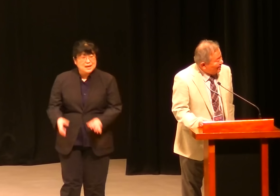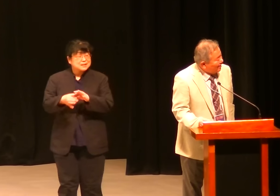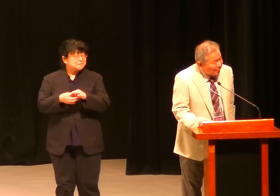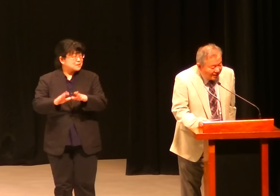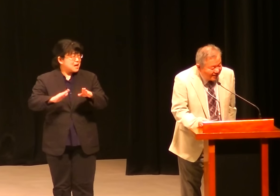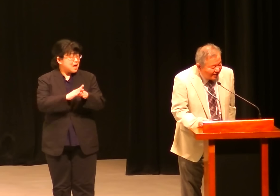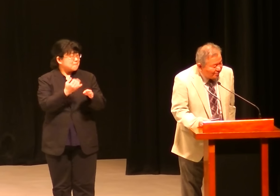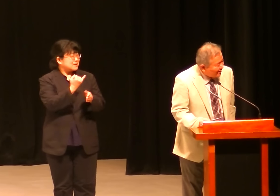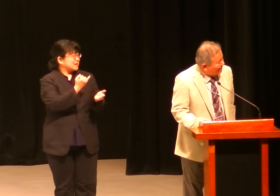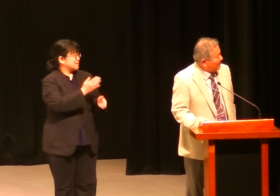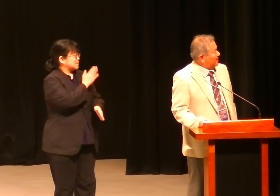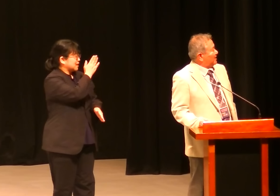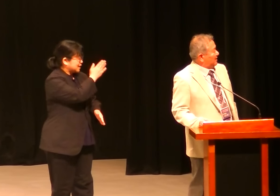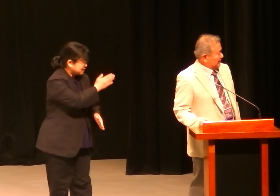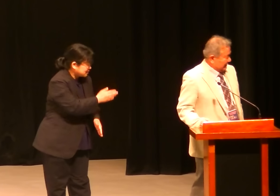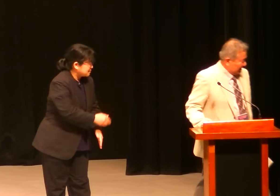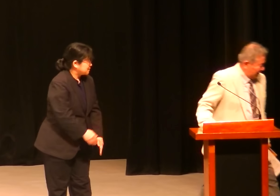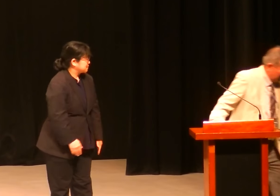浜さん、お願いいたします。